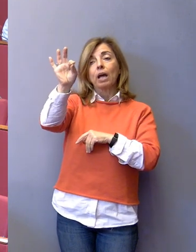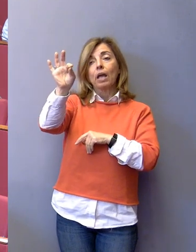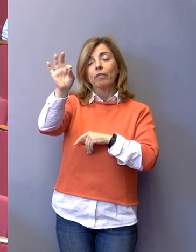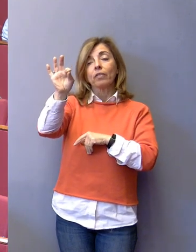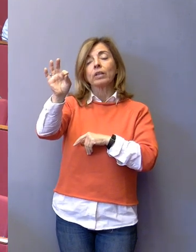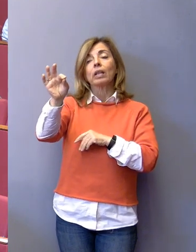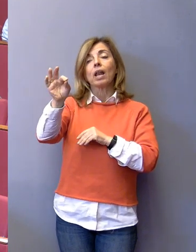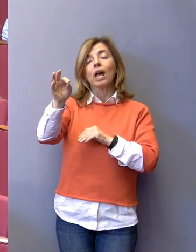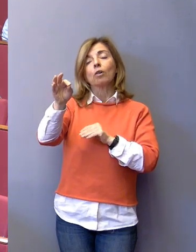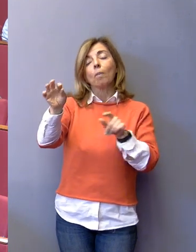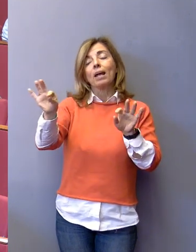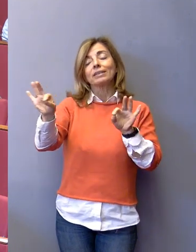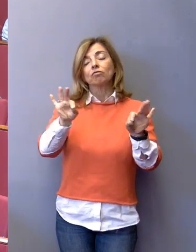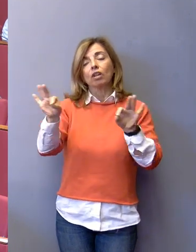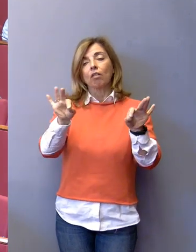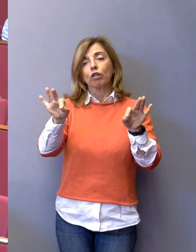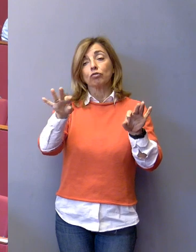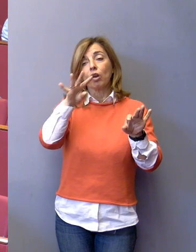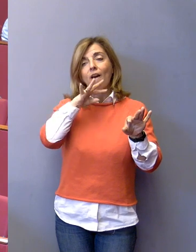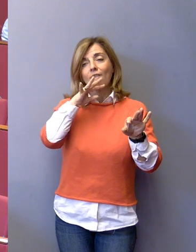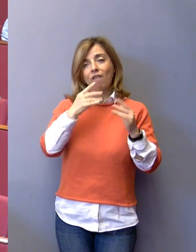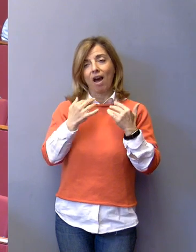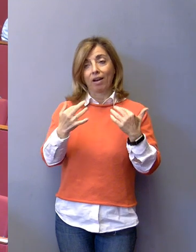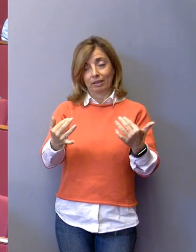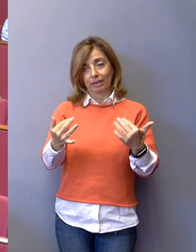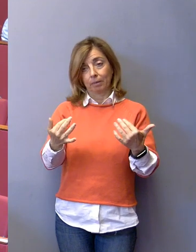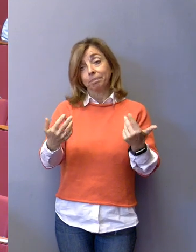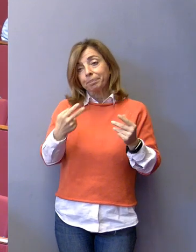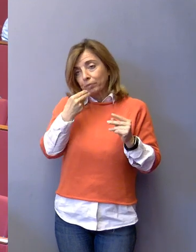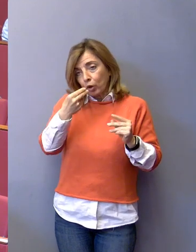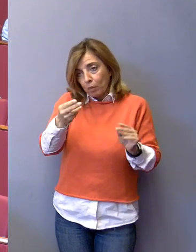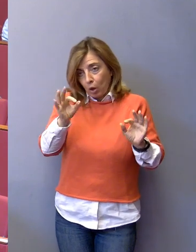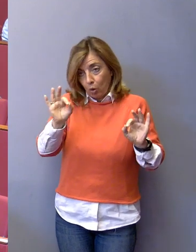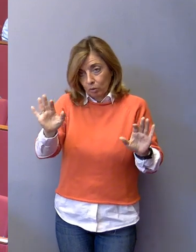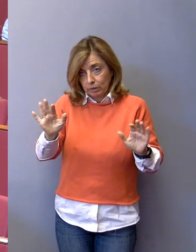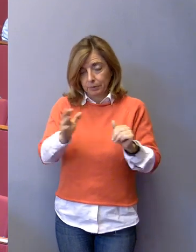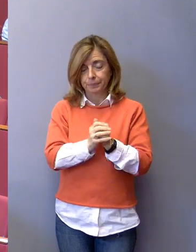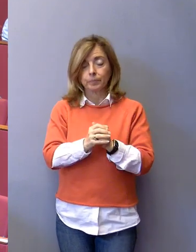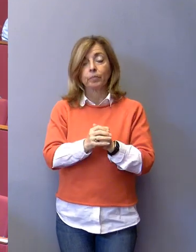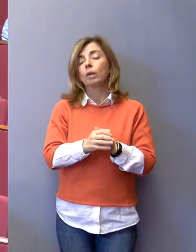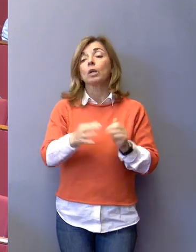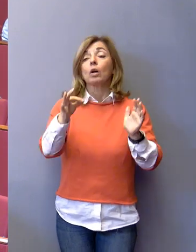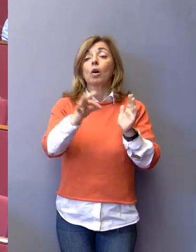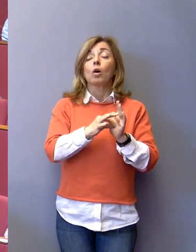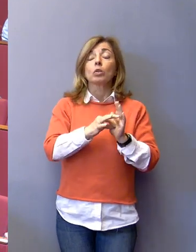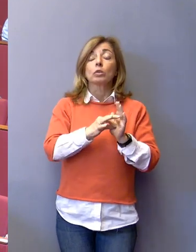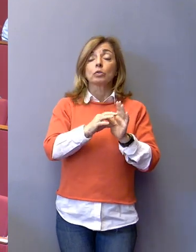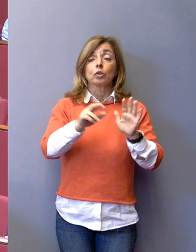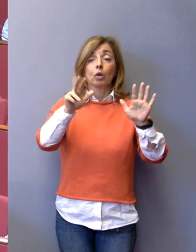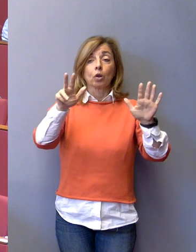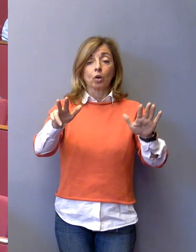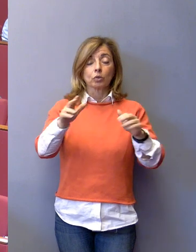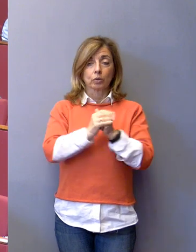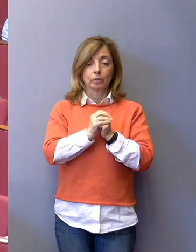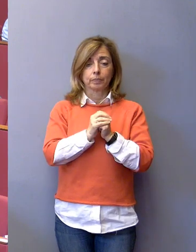così così non incorro in multe e ordine del giorno numero 8 esenzione agli impianti del